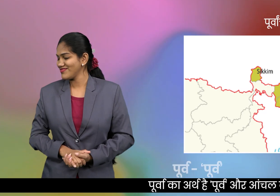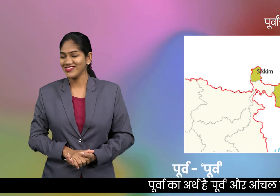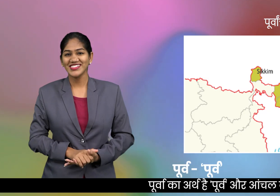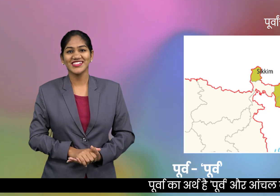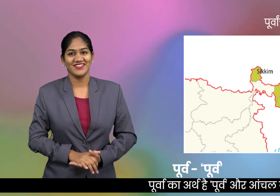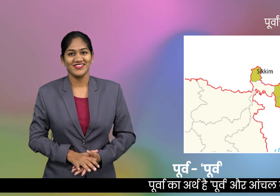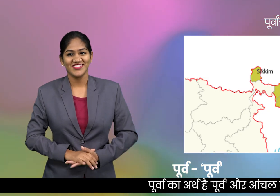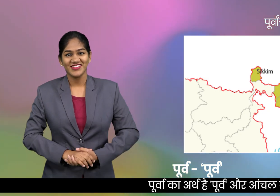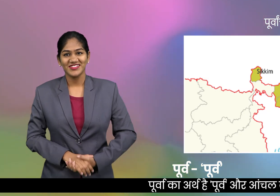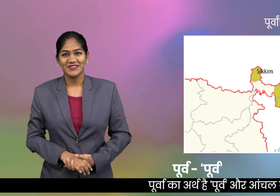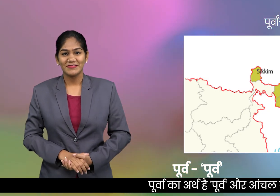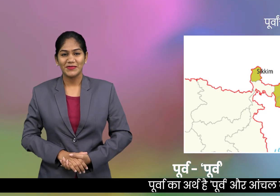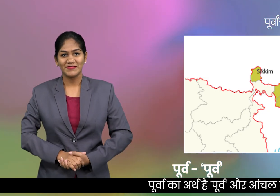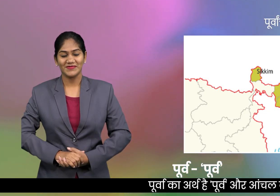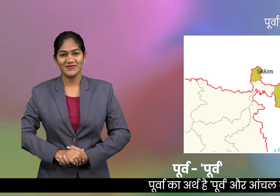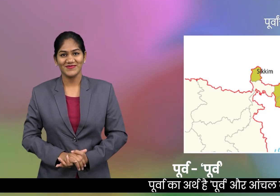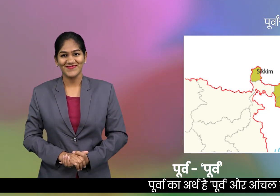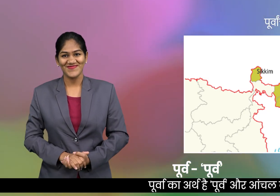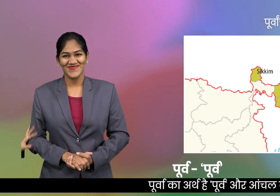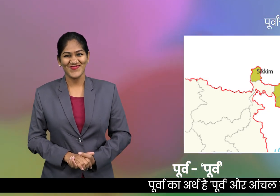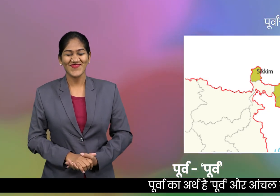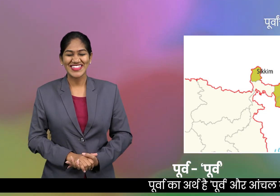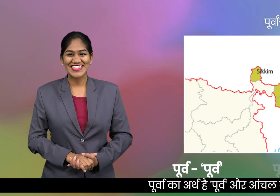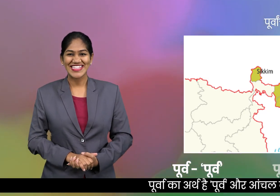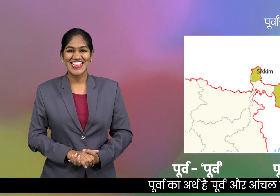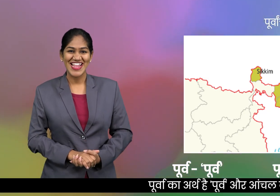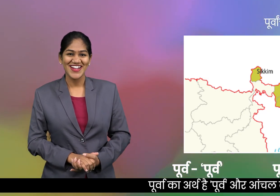पूर्वा का अर्थ है पूर्व और आंचल का अर्थ है क्षेत्र।